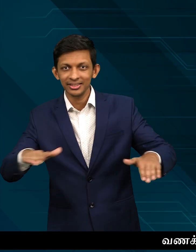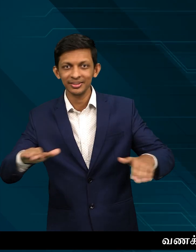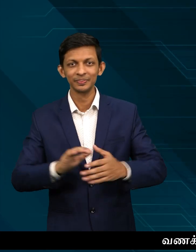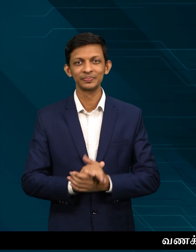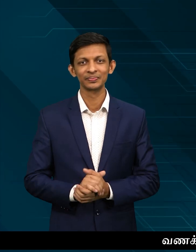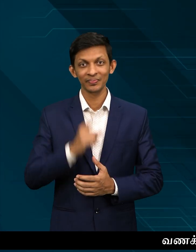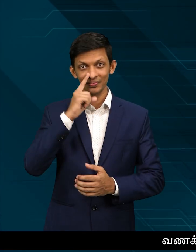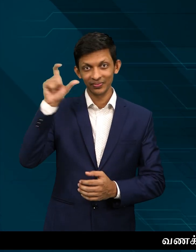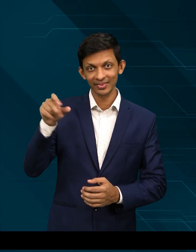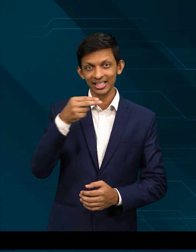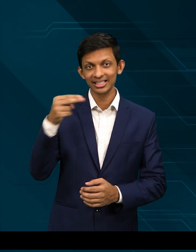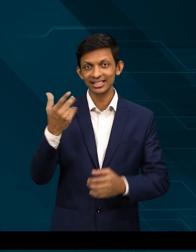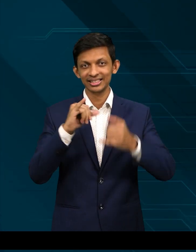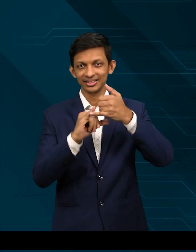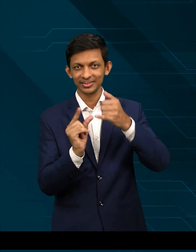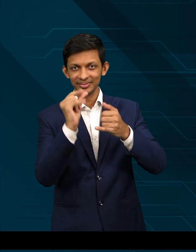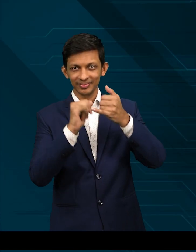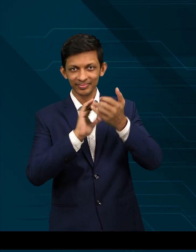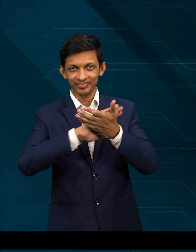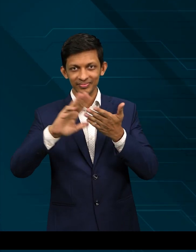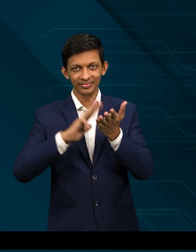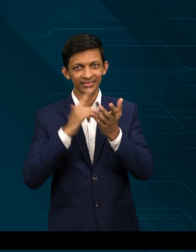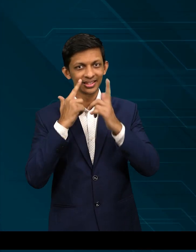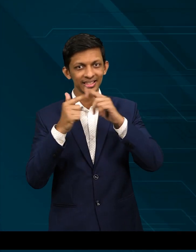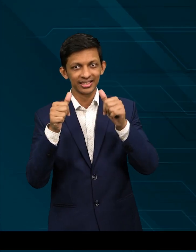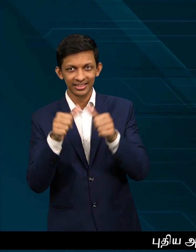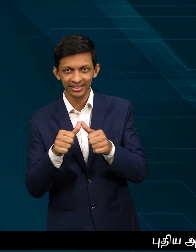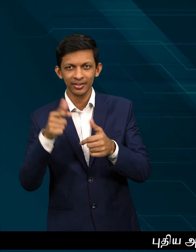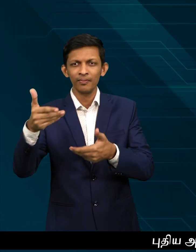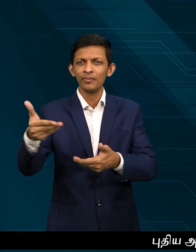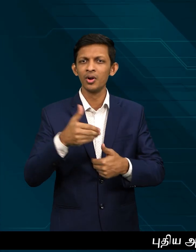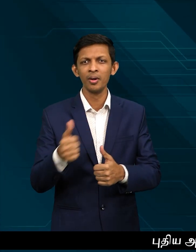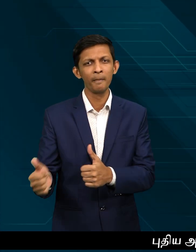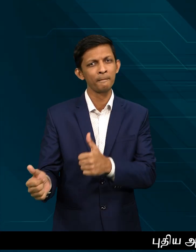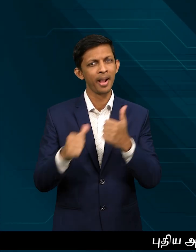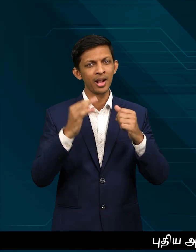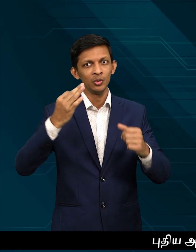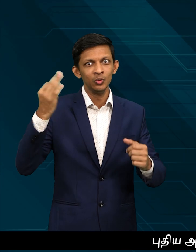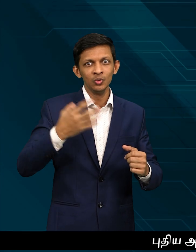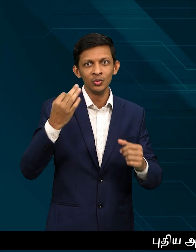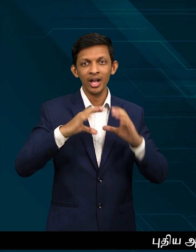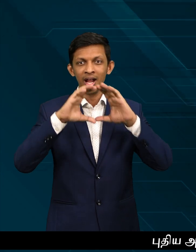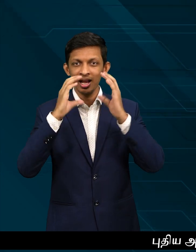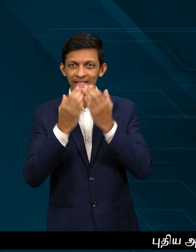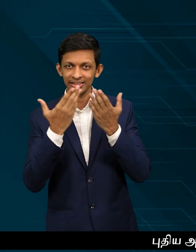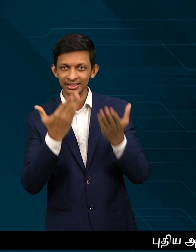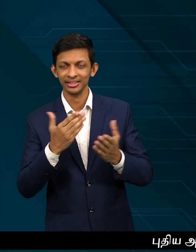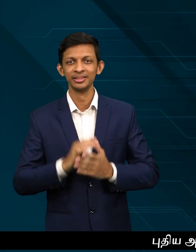வணக்கம் மாணவ செல்வங்களே! நான் கண்மணி. புதிய அமர்வுக்கு மீண்டும் வருகிறேன்.